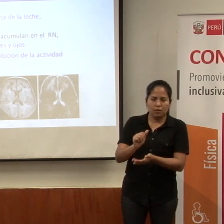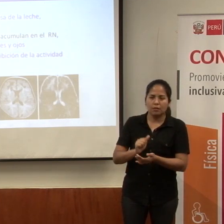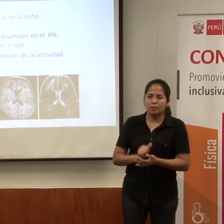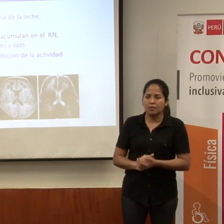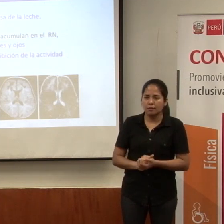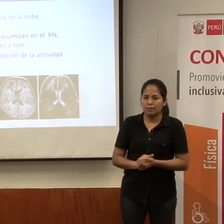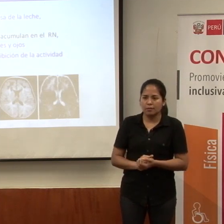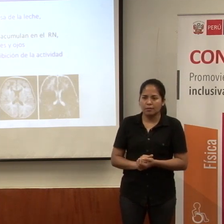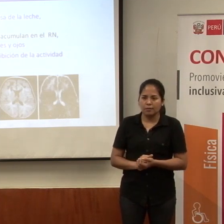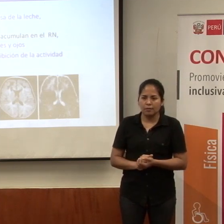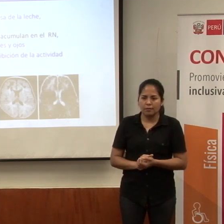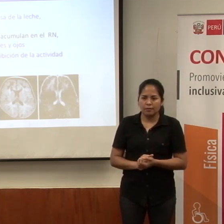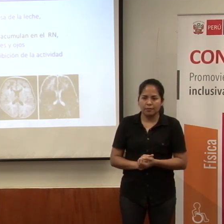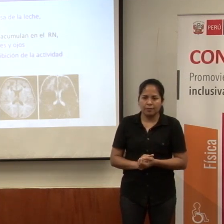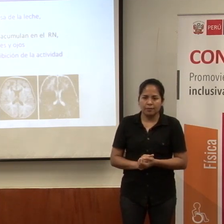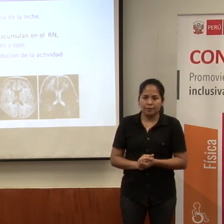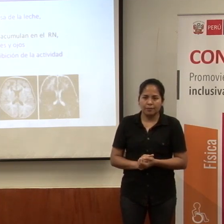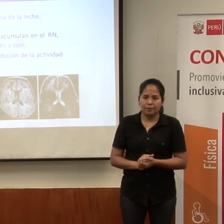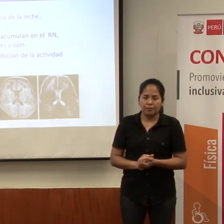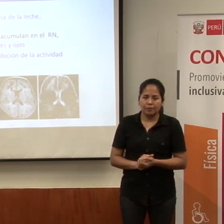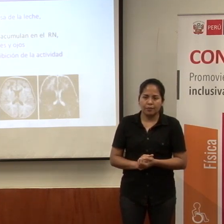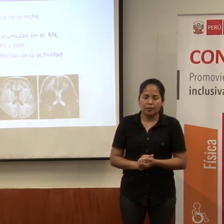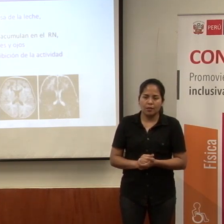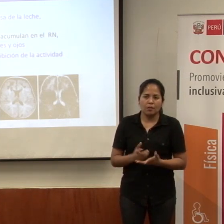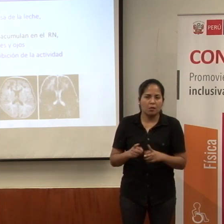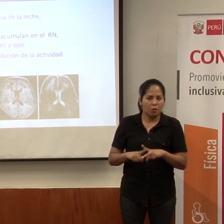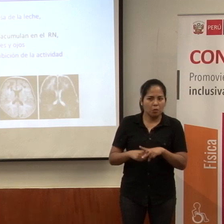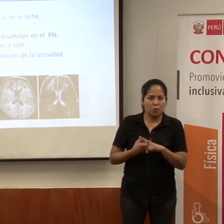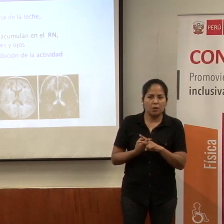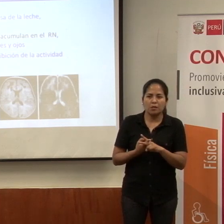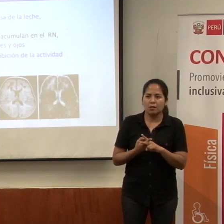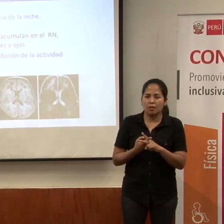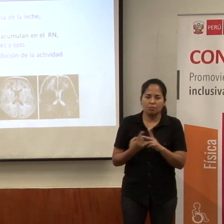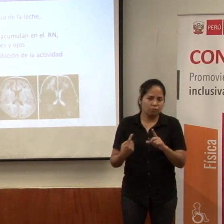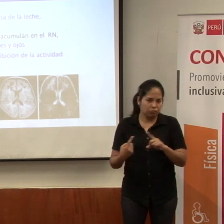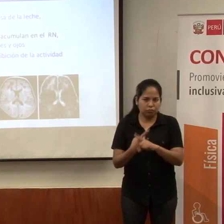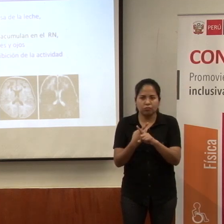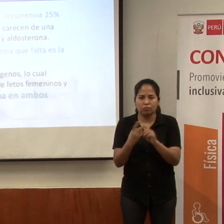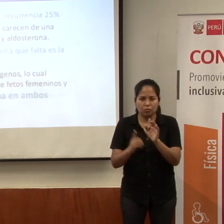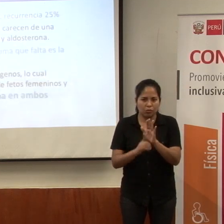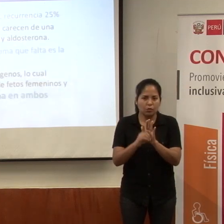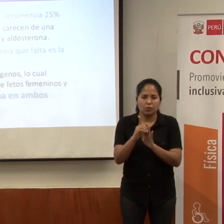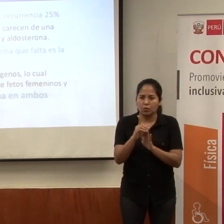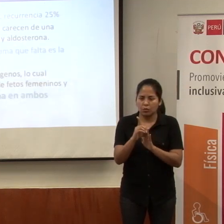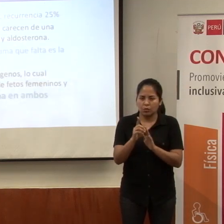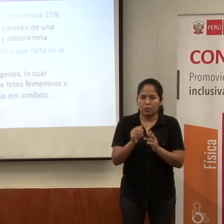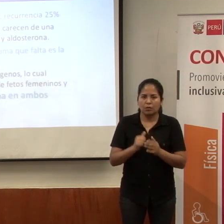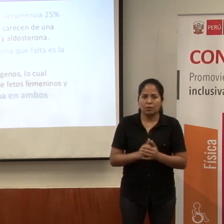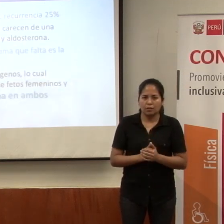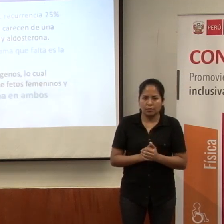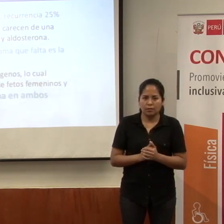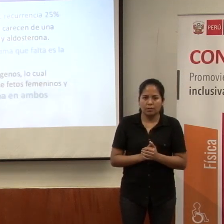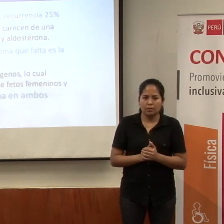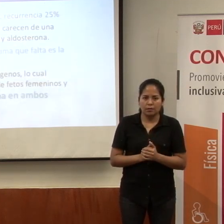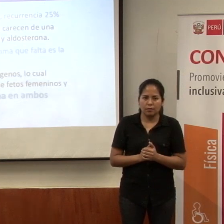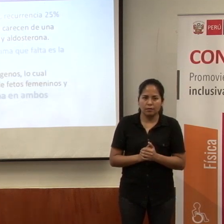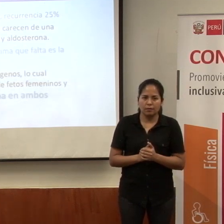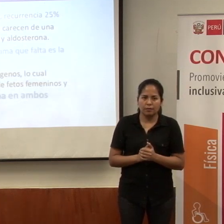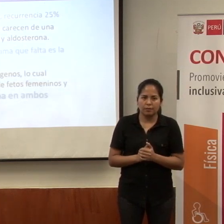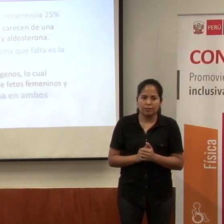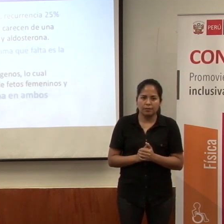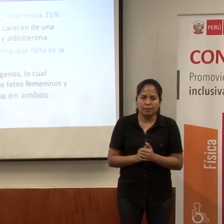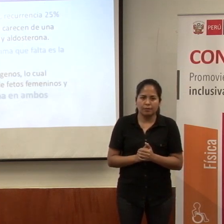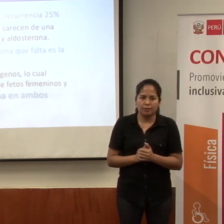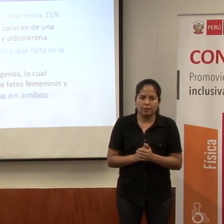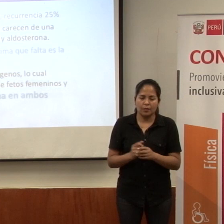que desdobla la galactosa y que va a provocar problemas de desarrollo del sistema nervioso central. La hipertrofia